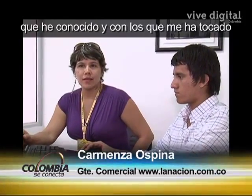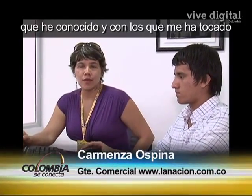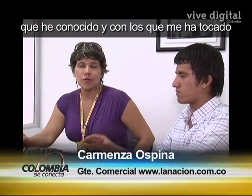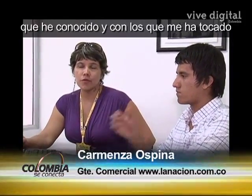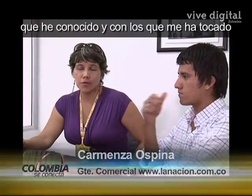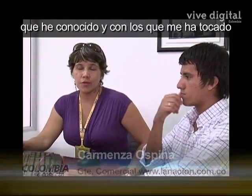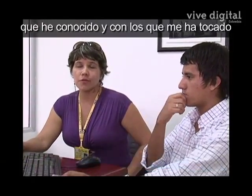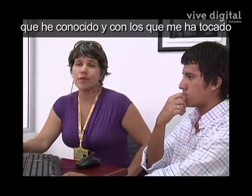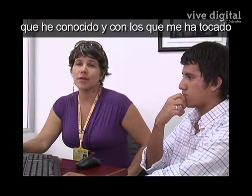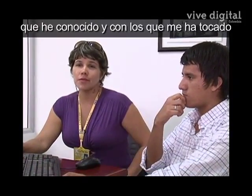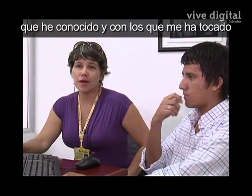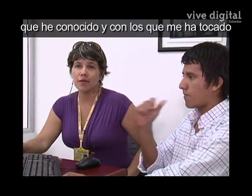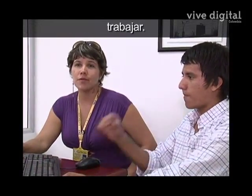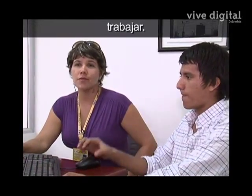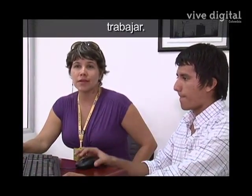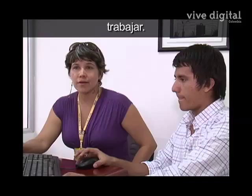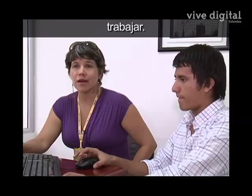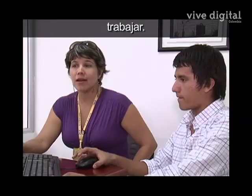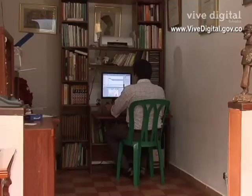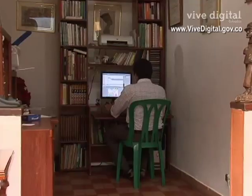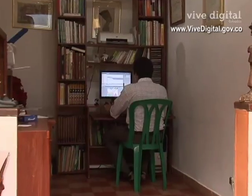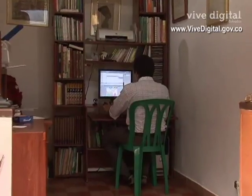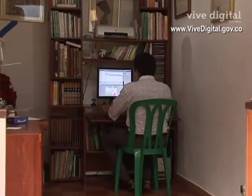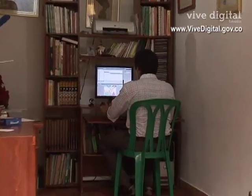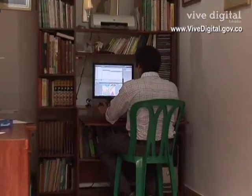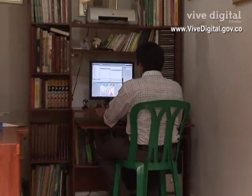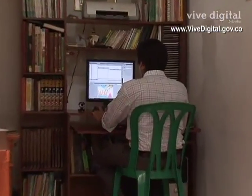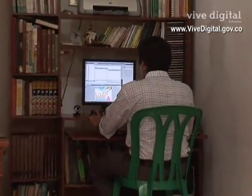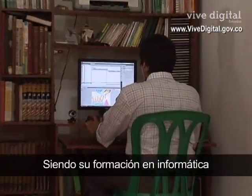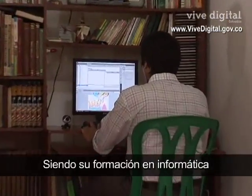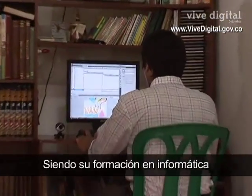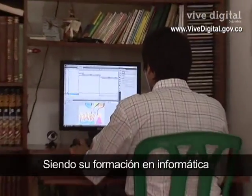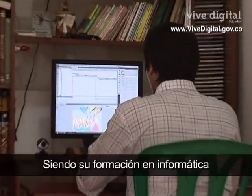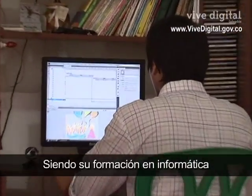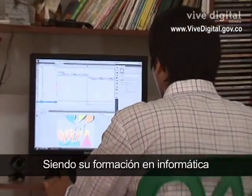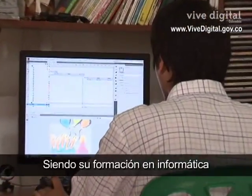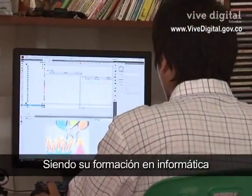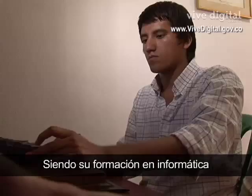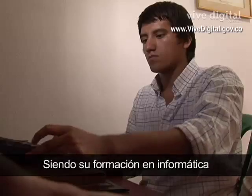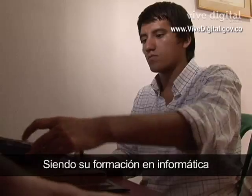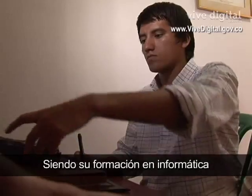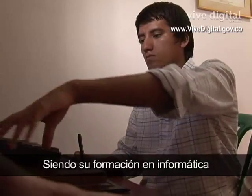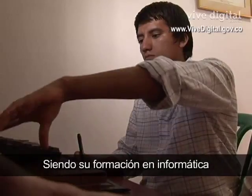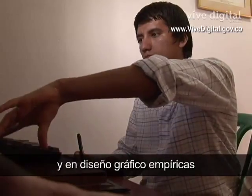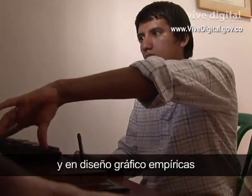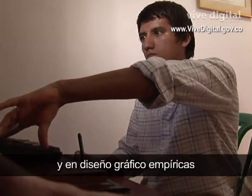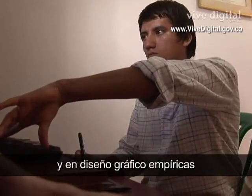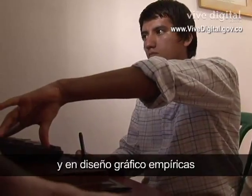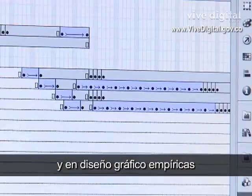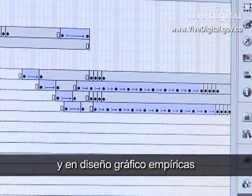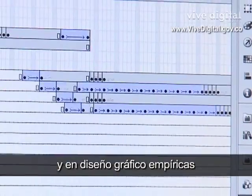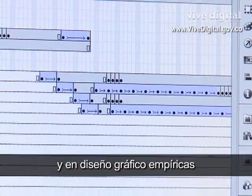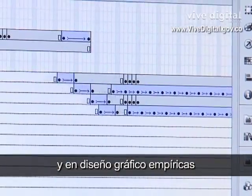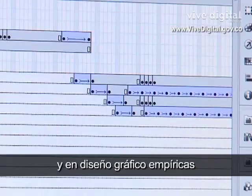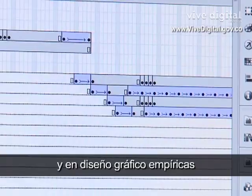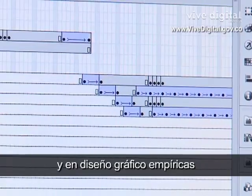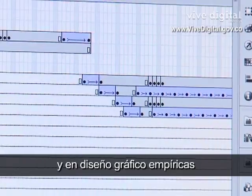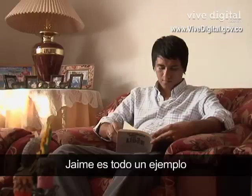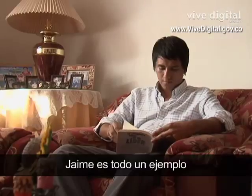he conocido y con los que me ha tocado trabajar. Siendo su formación en informática y diseño gráfico empíricas, Jaime